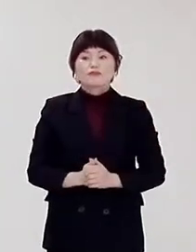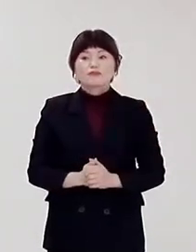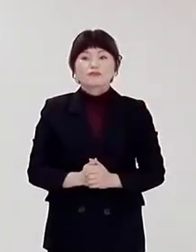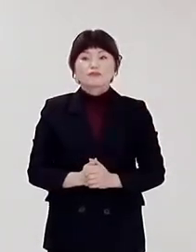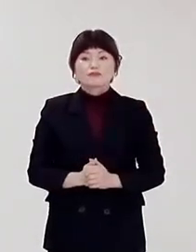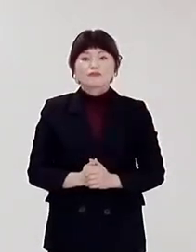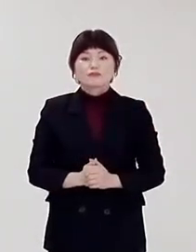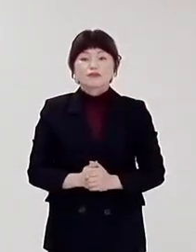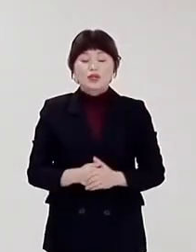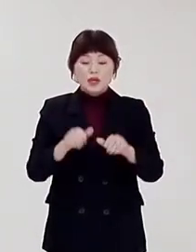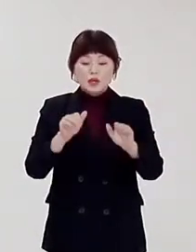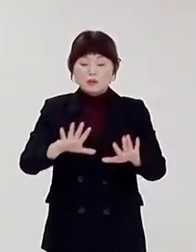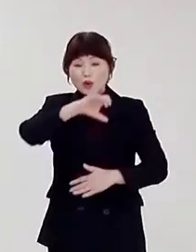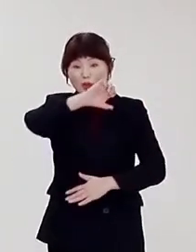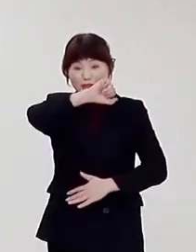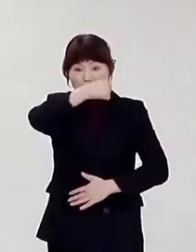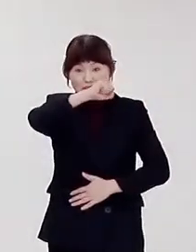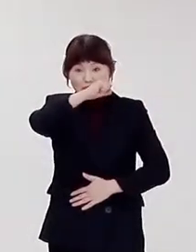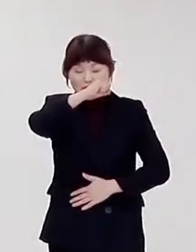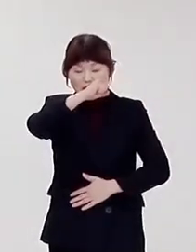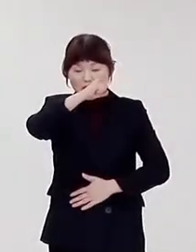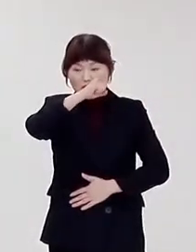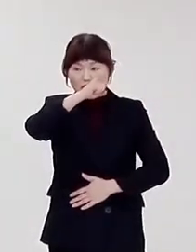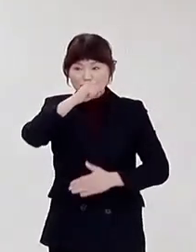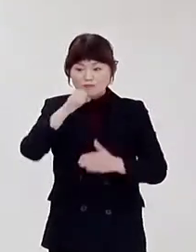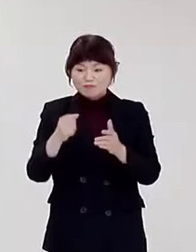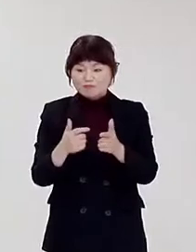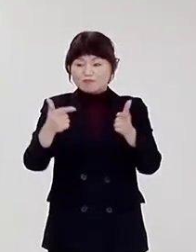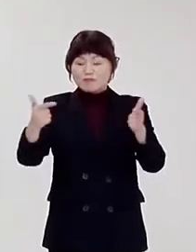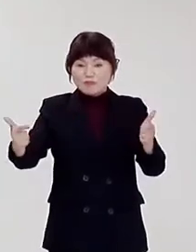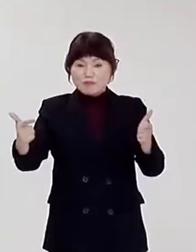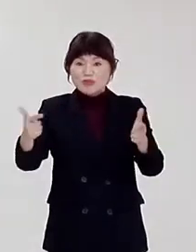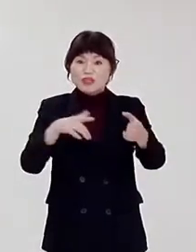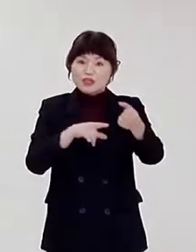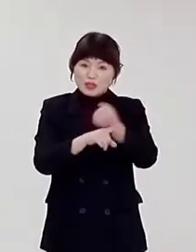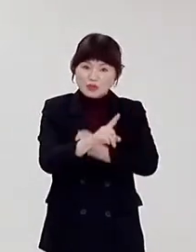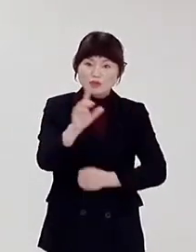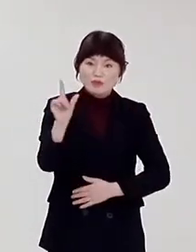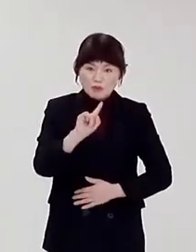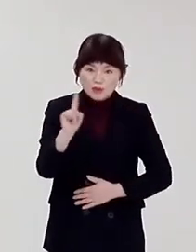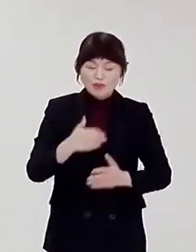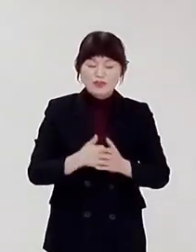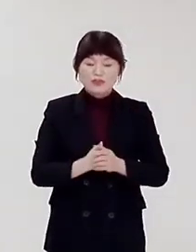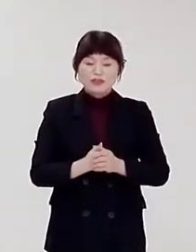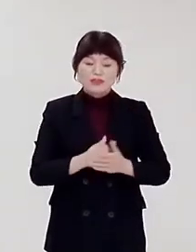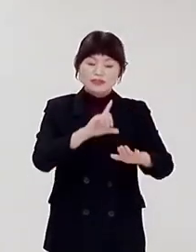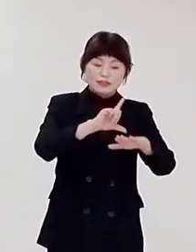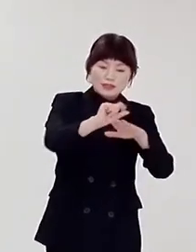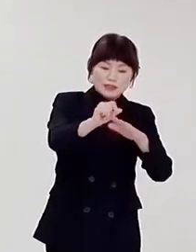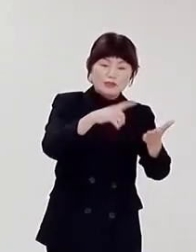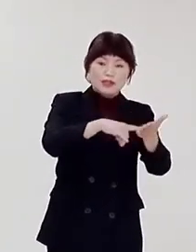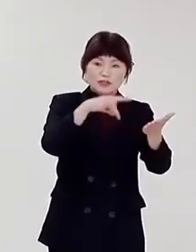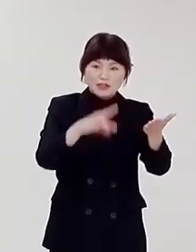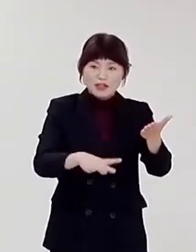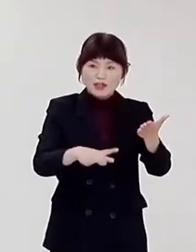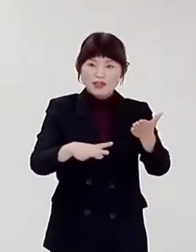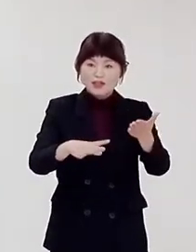이번 예산안이 크게 늘 수 있던 요인을 살펴보면, 지방세와 세외 수입이 합은